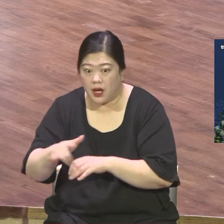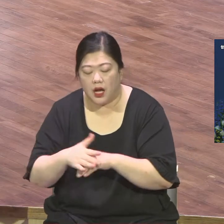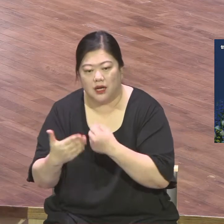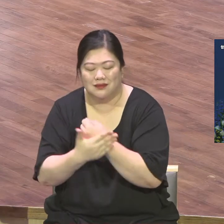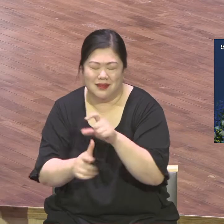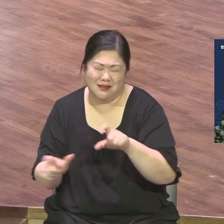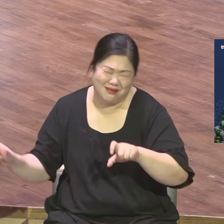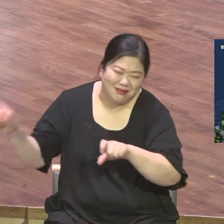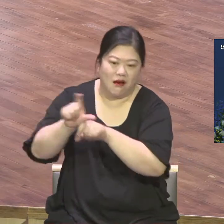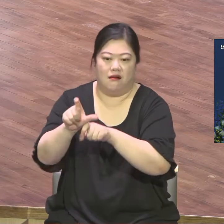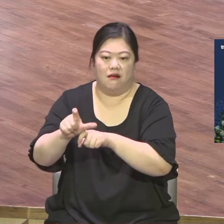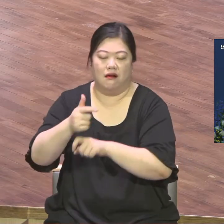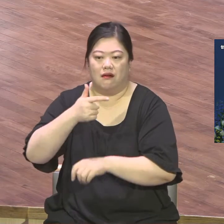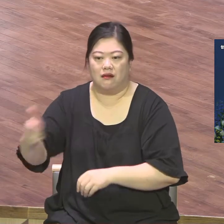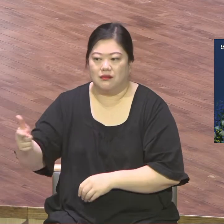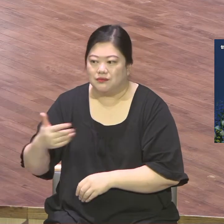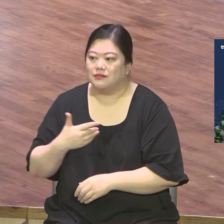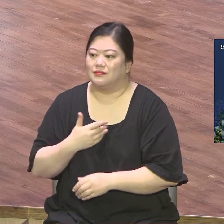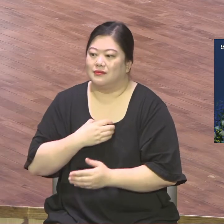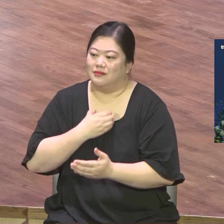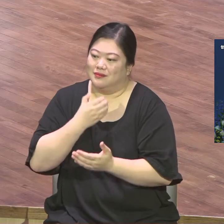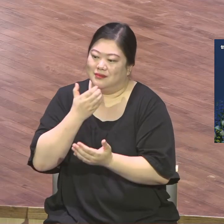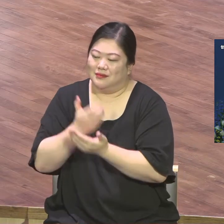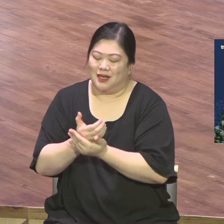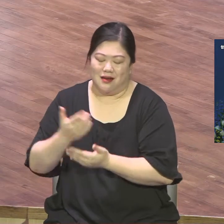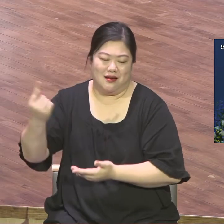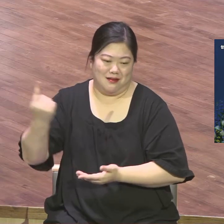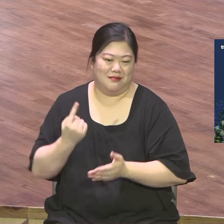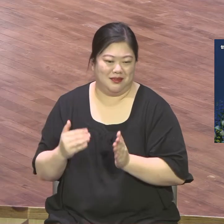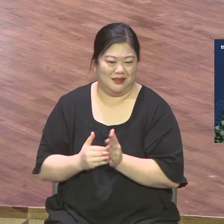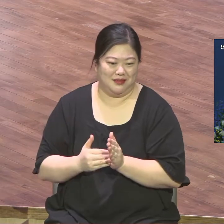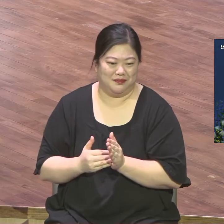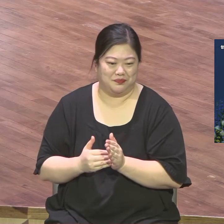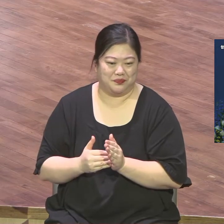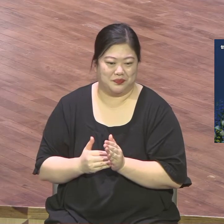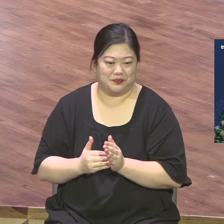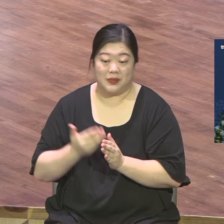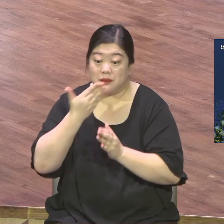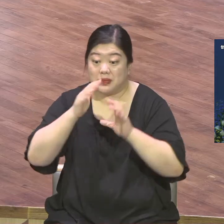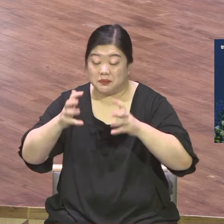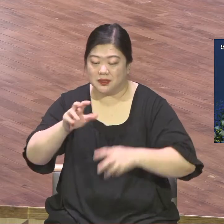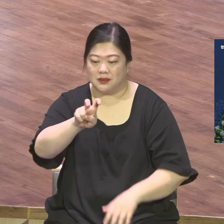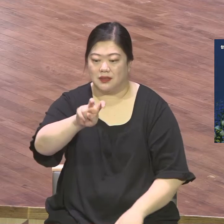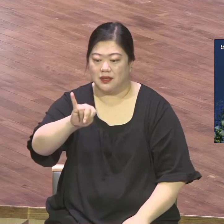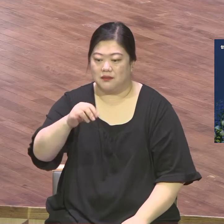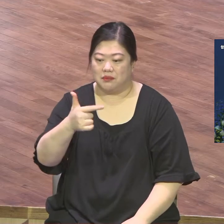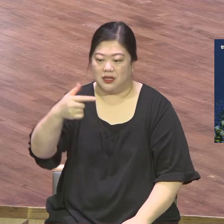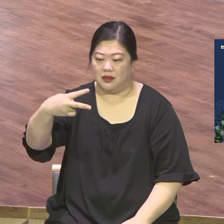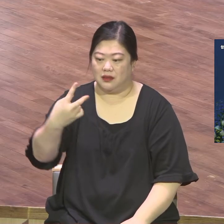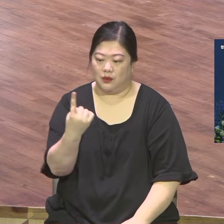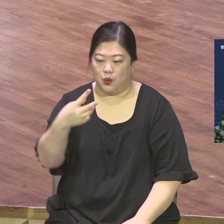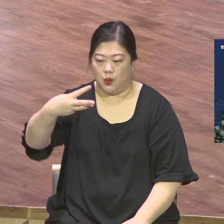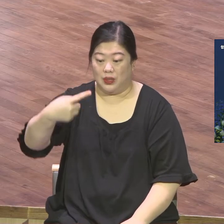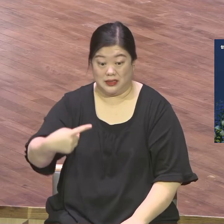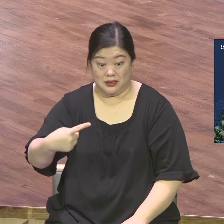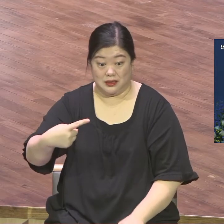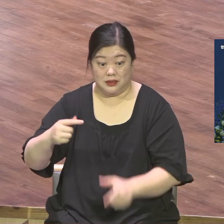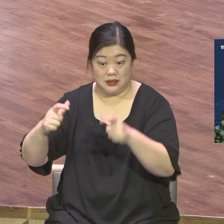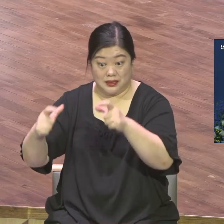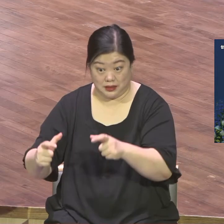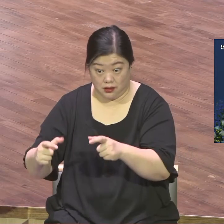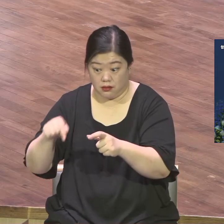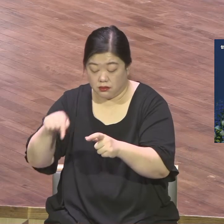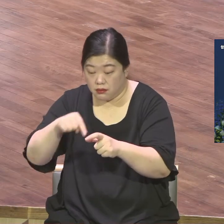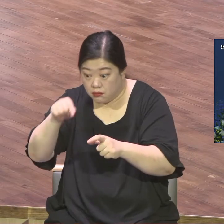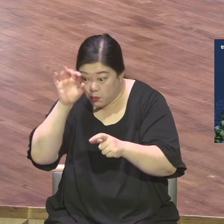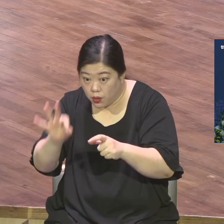충만한 그러한 것을 느끼고 돌아옵니다. 민도르 집회에서도 정말 간부들이 모두 다 정문성을